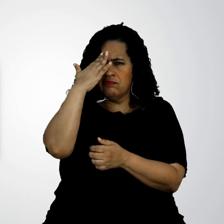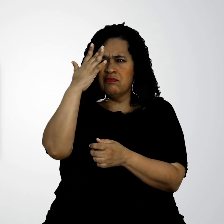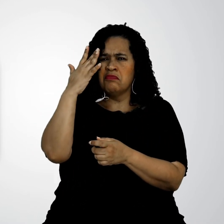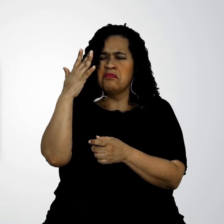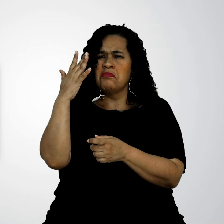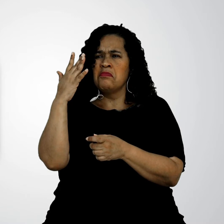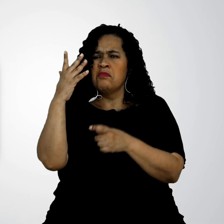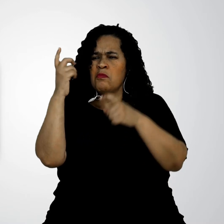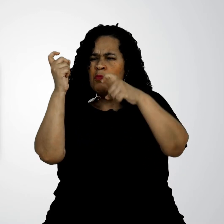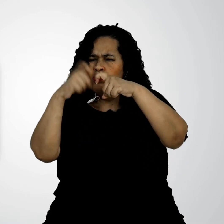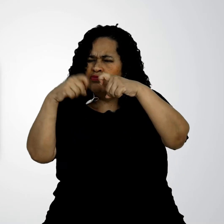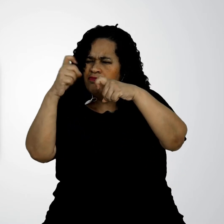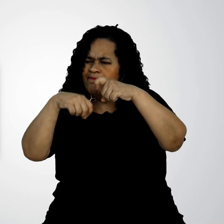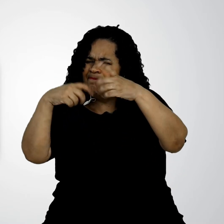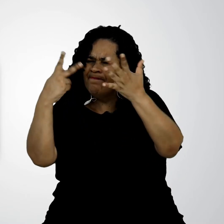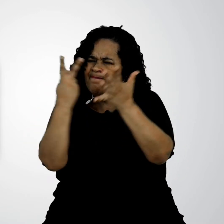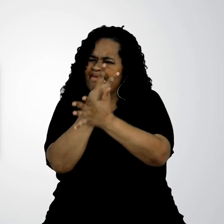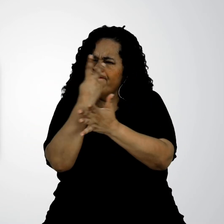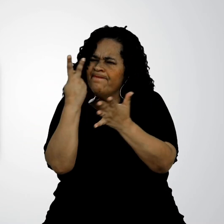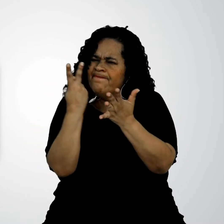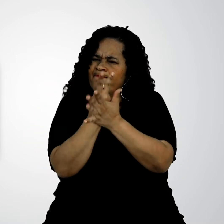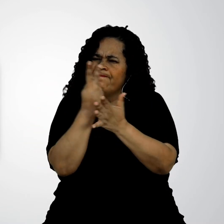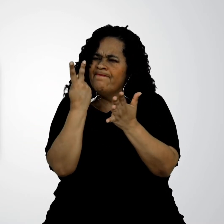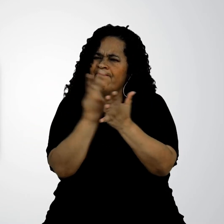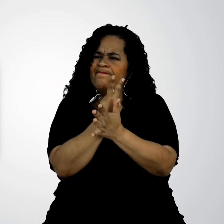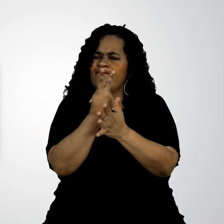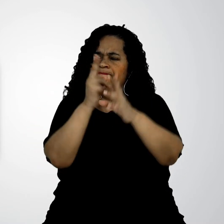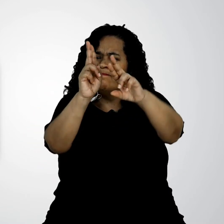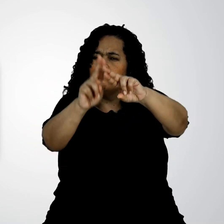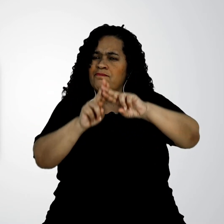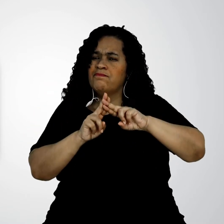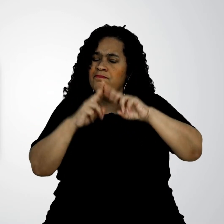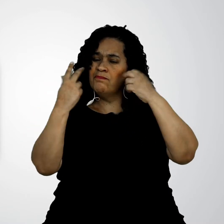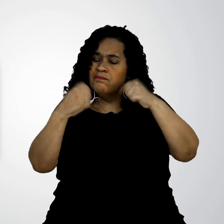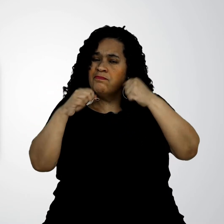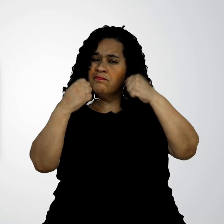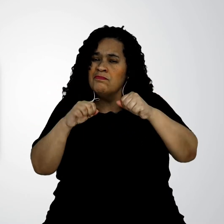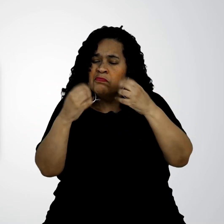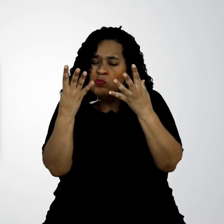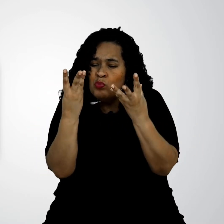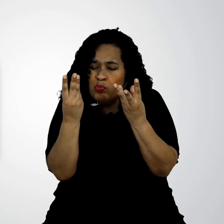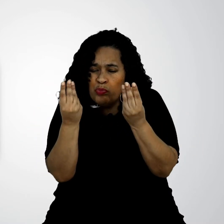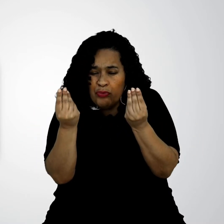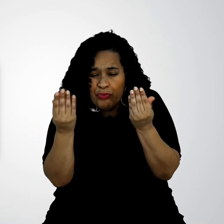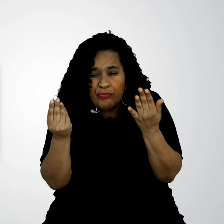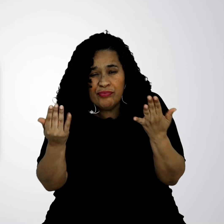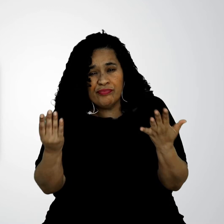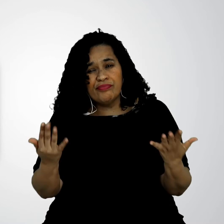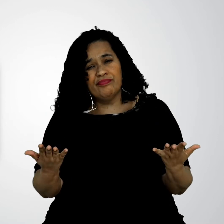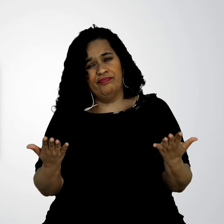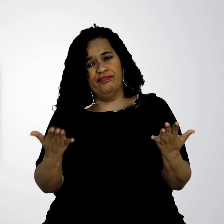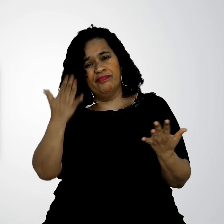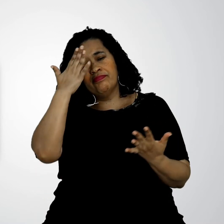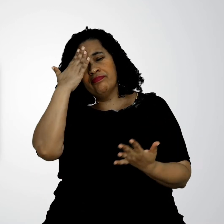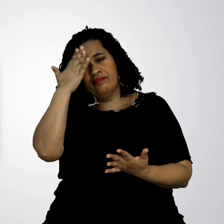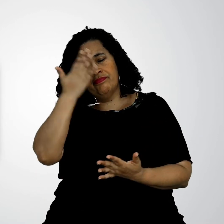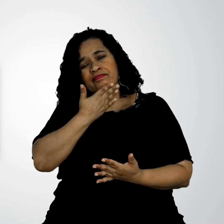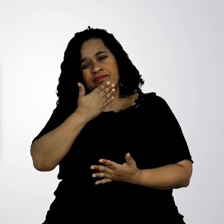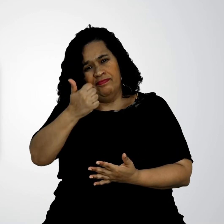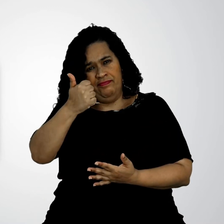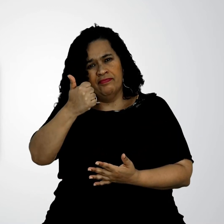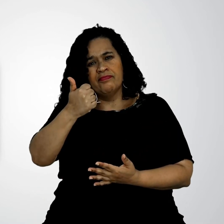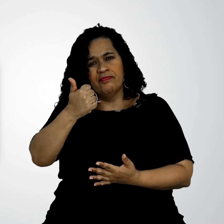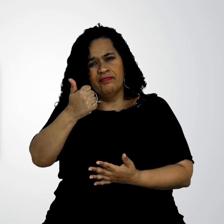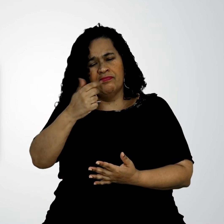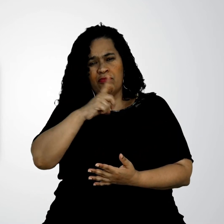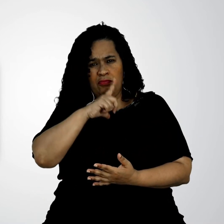distorcida. Há um histórico, por isso que eu falo que a gente tem que lidar com muita sensibilidade com essa questão, porque há